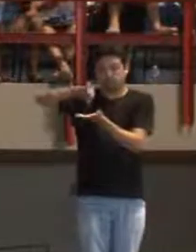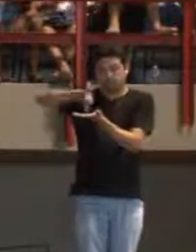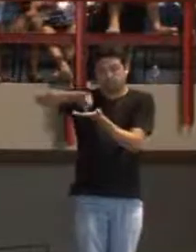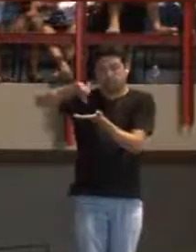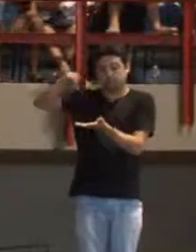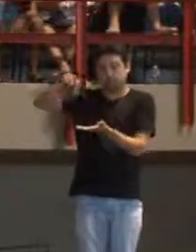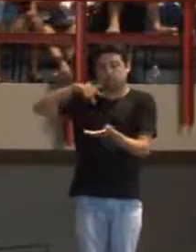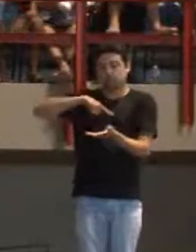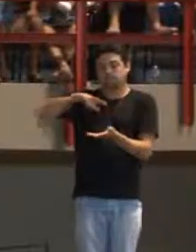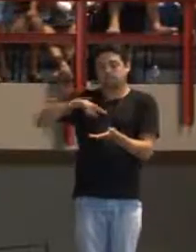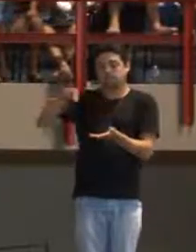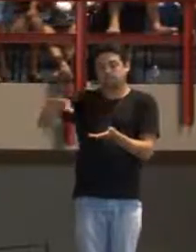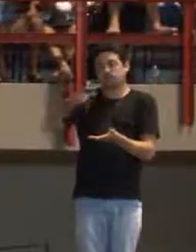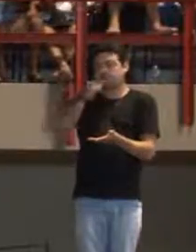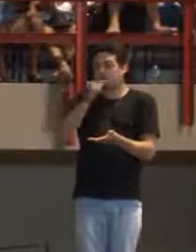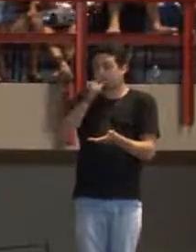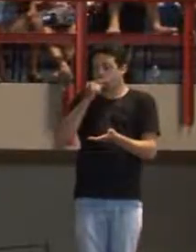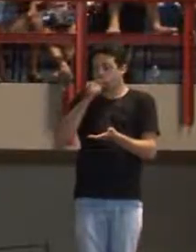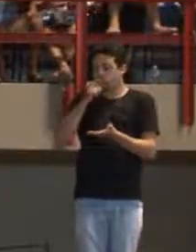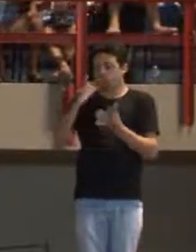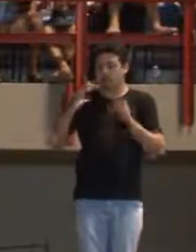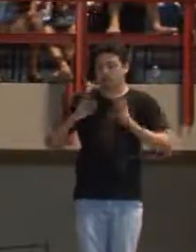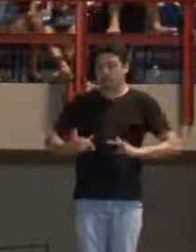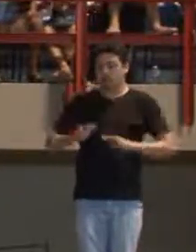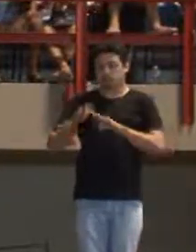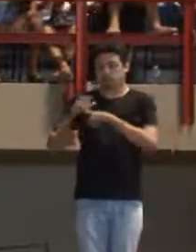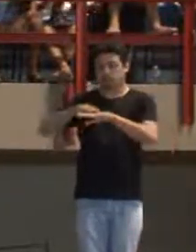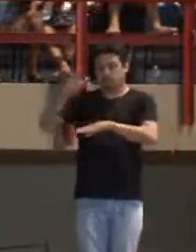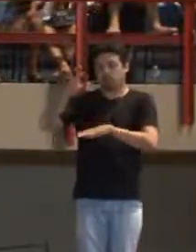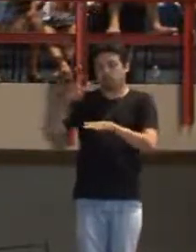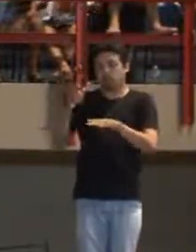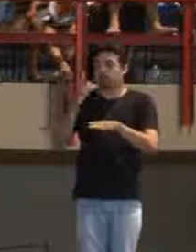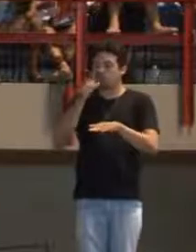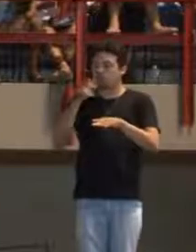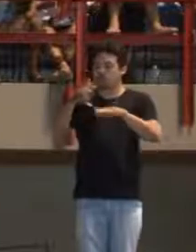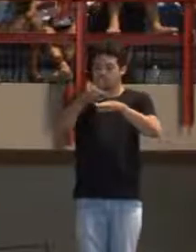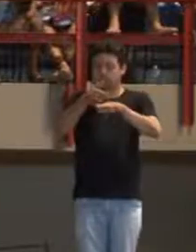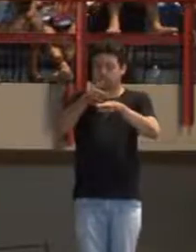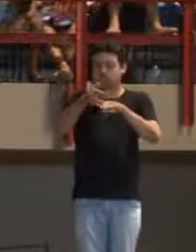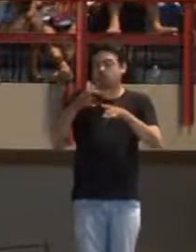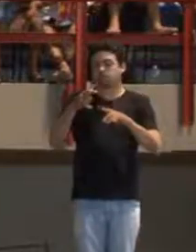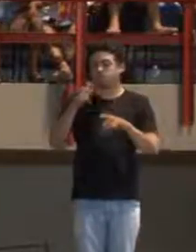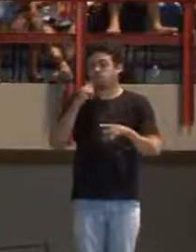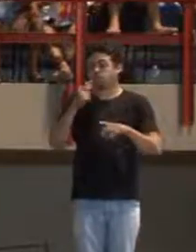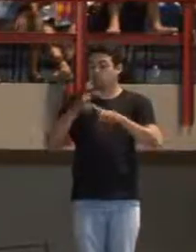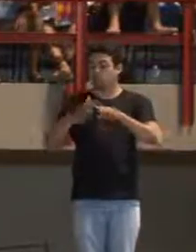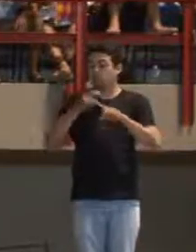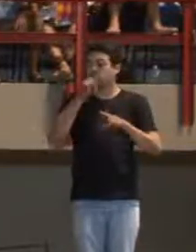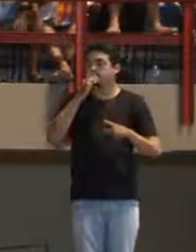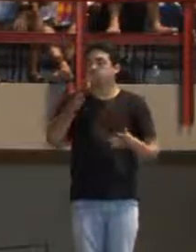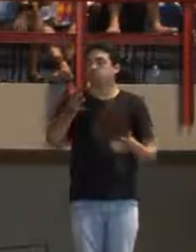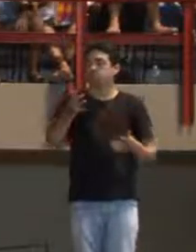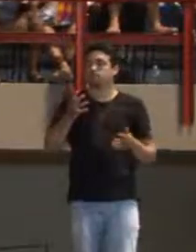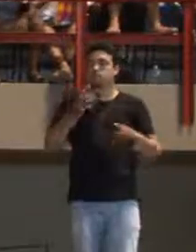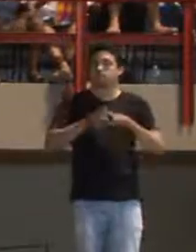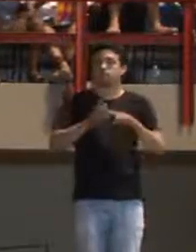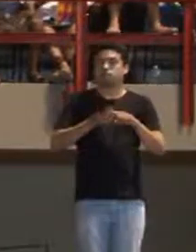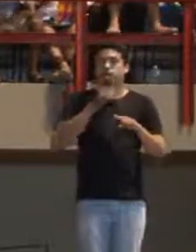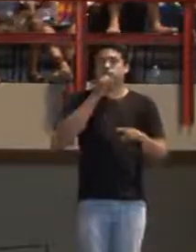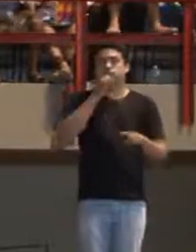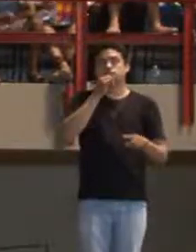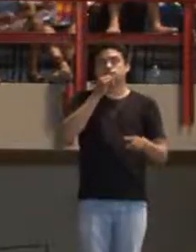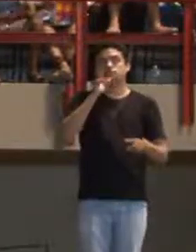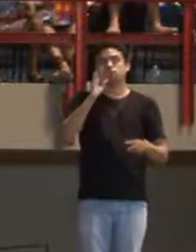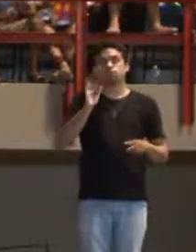possui boa parte de sua água potável a partir de água salgada. É verdade, tá? Realmente, essa história de que